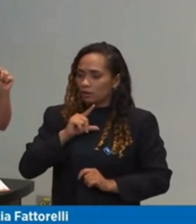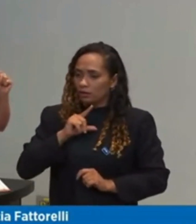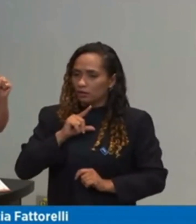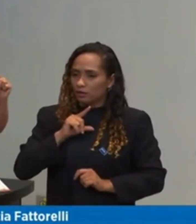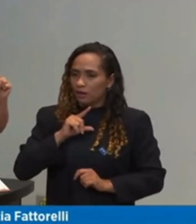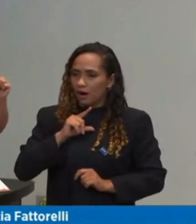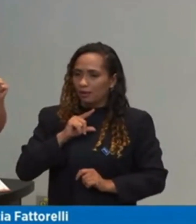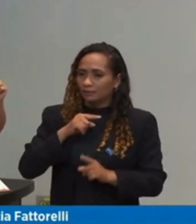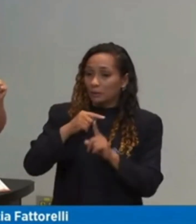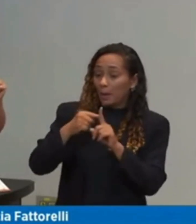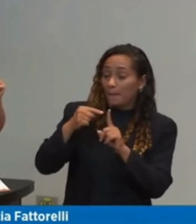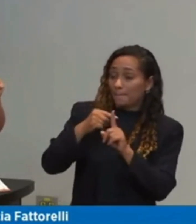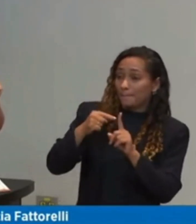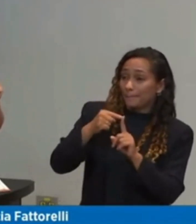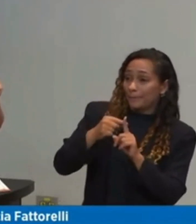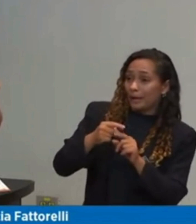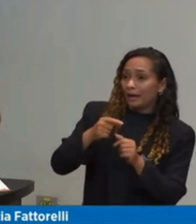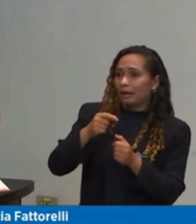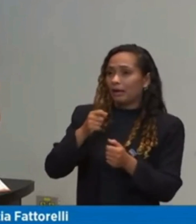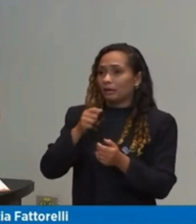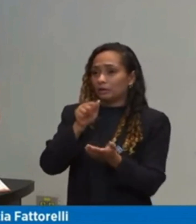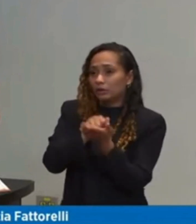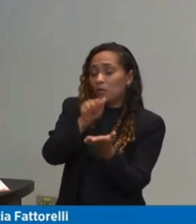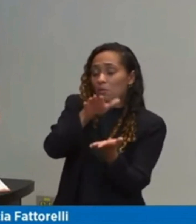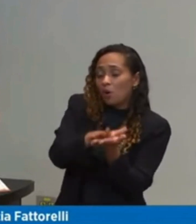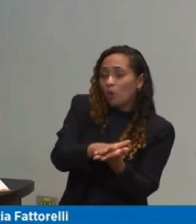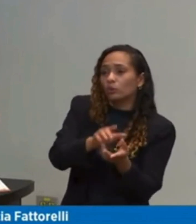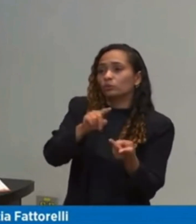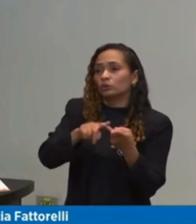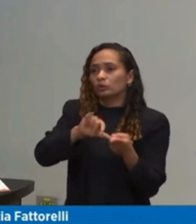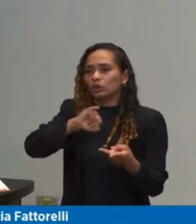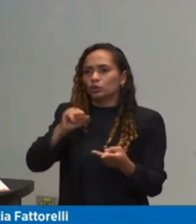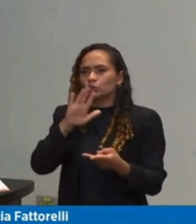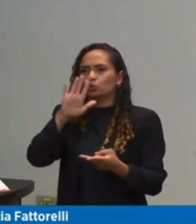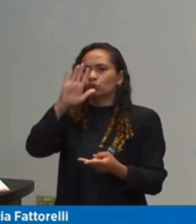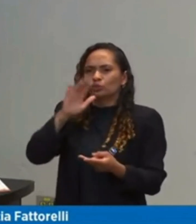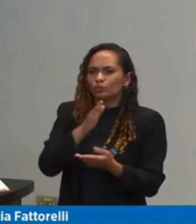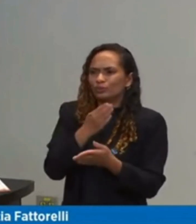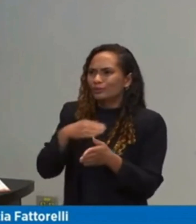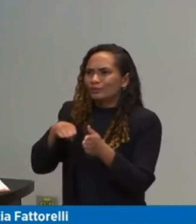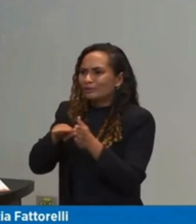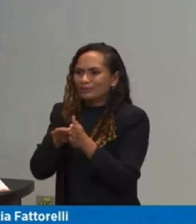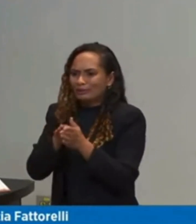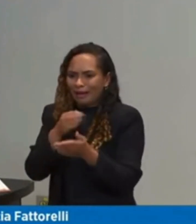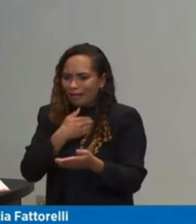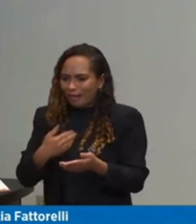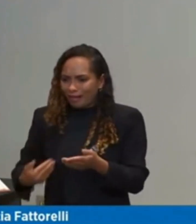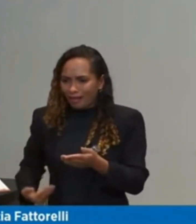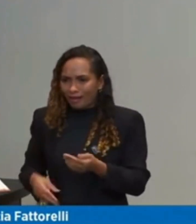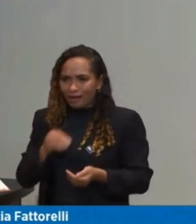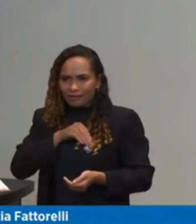do tributo, da multa, dos juros que os contribuintes pagam, não chega no orçamento público,